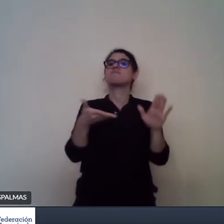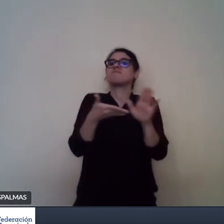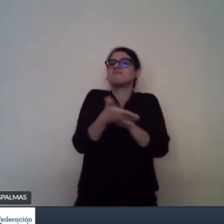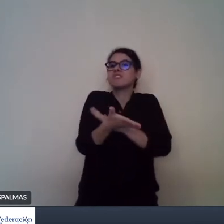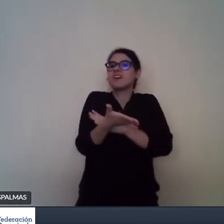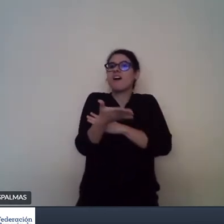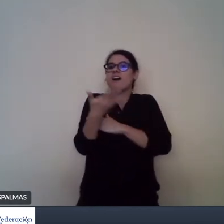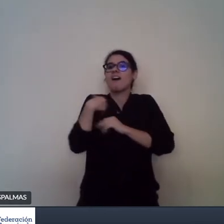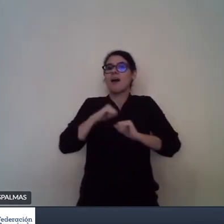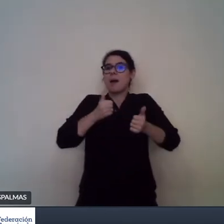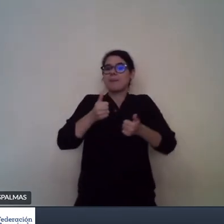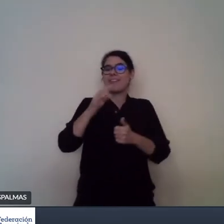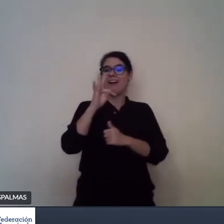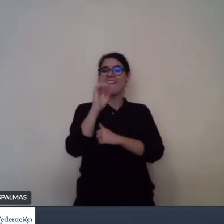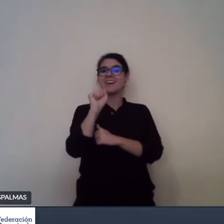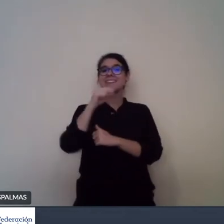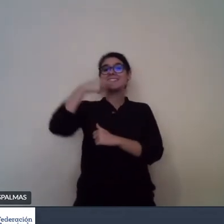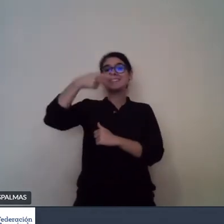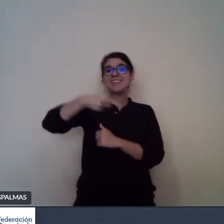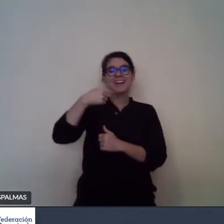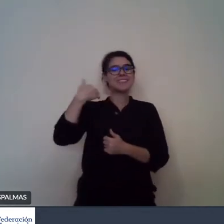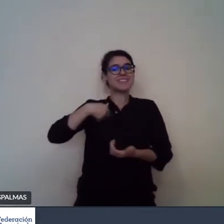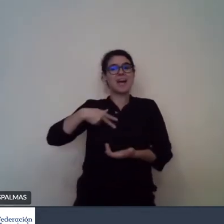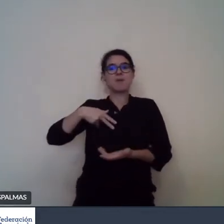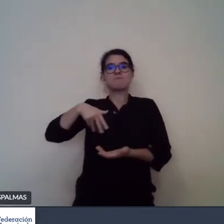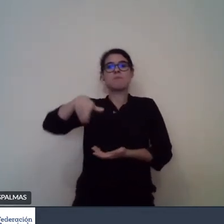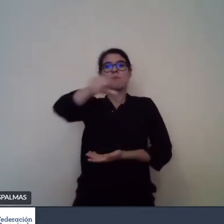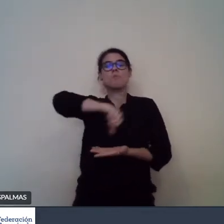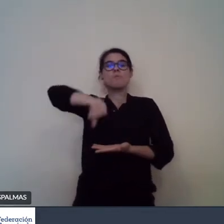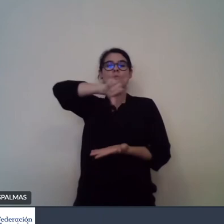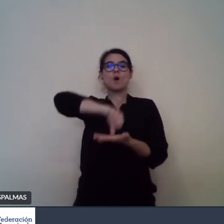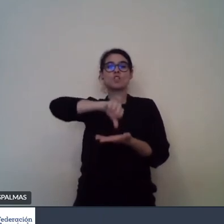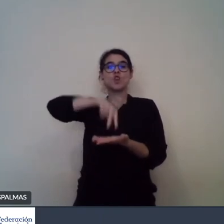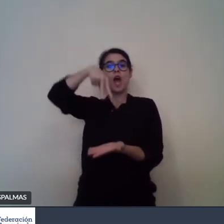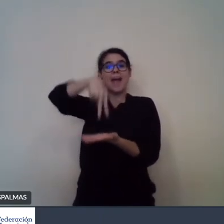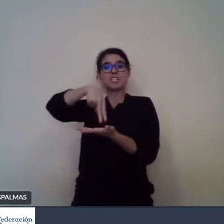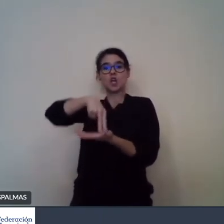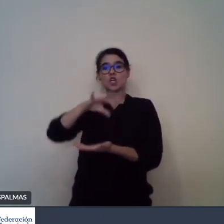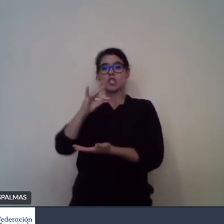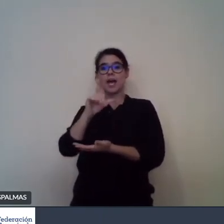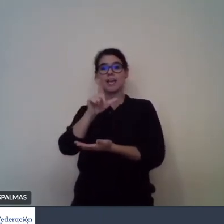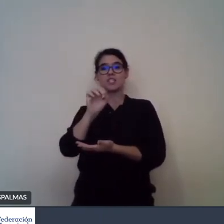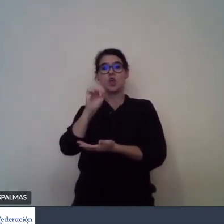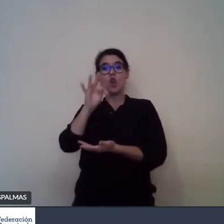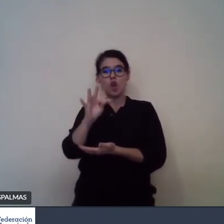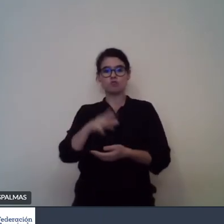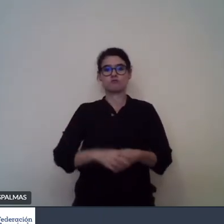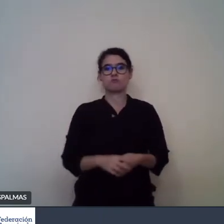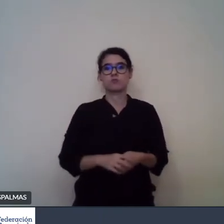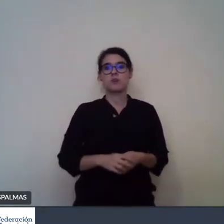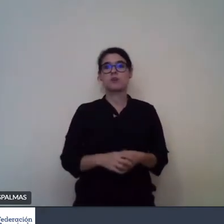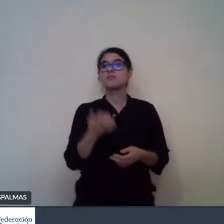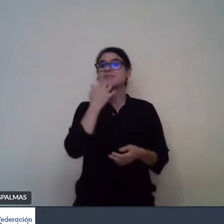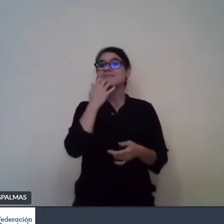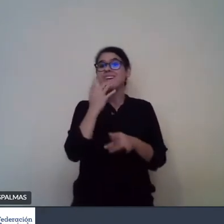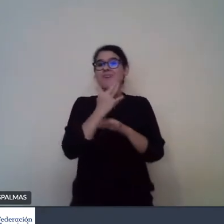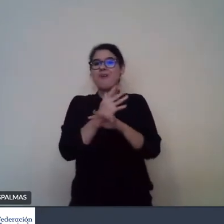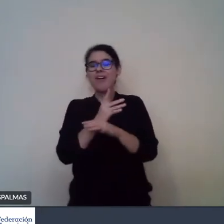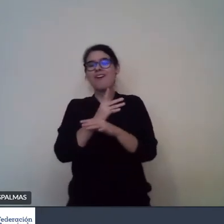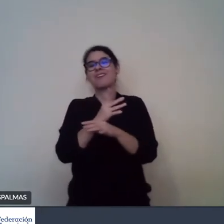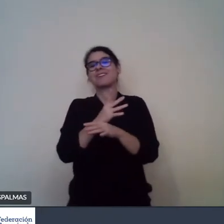de slot para poder tirar, o que si él, su jugador hubiera venido con él, habría dejado al jugador interior libre